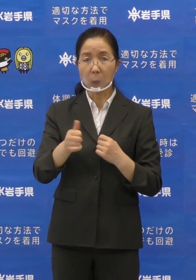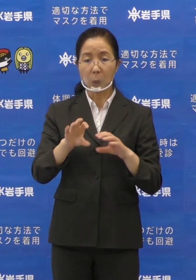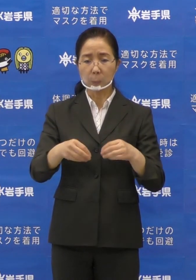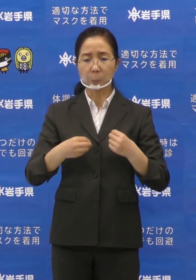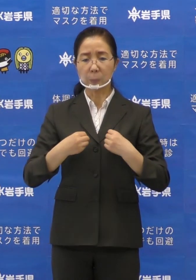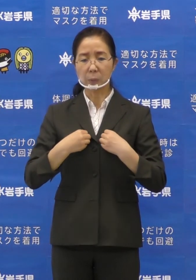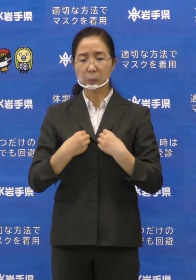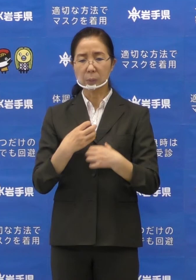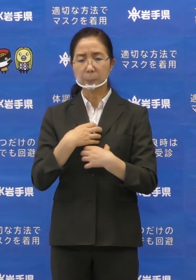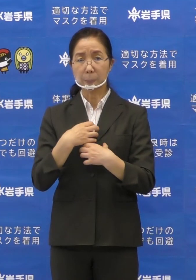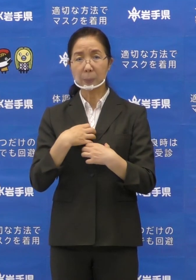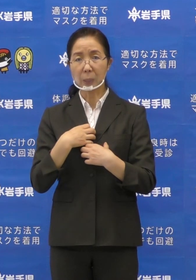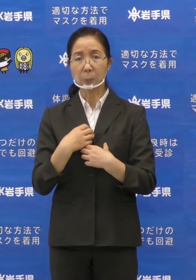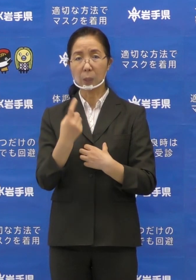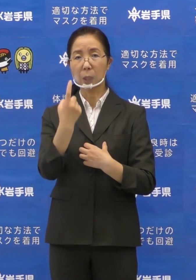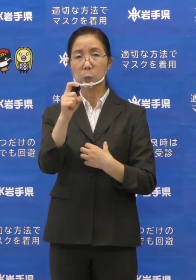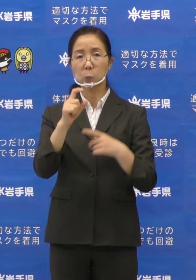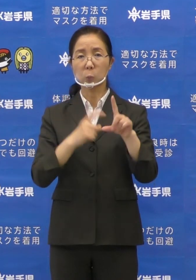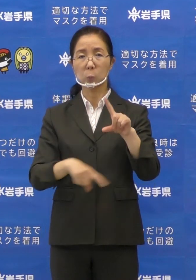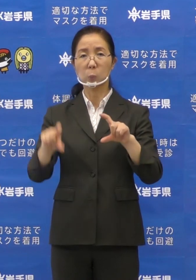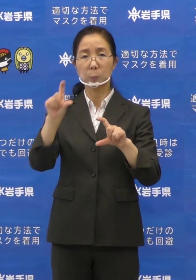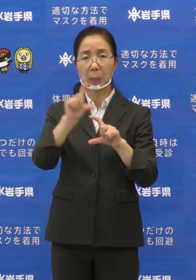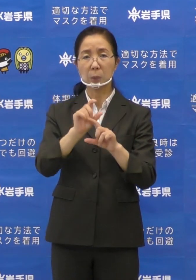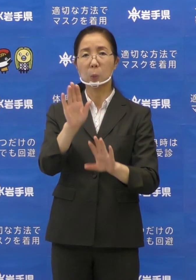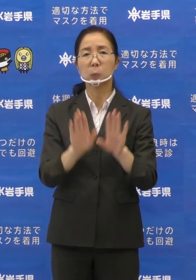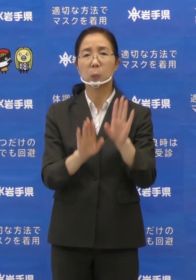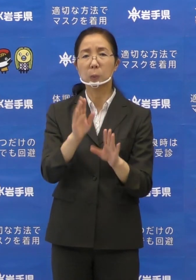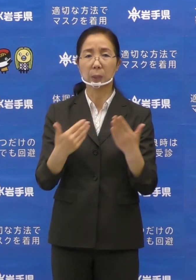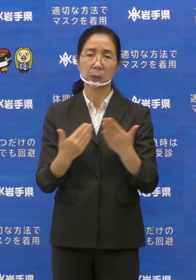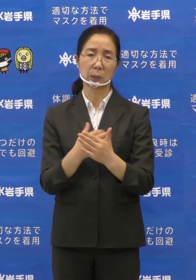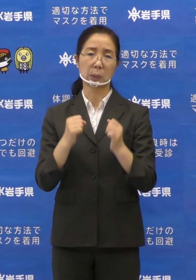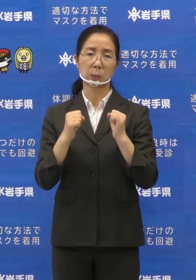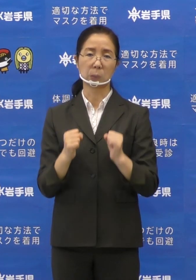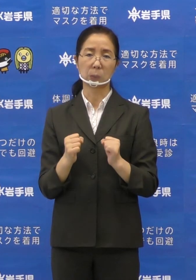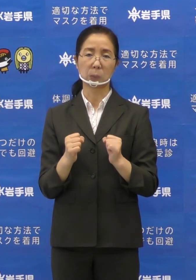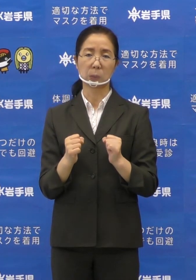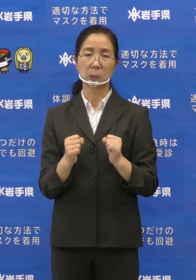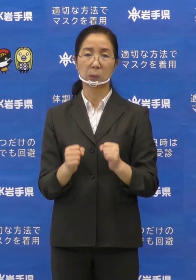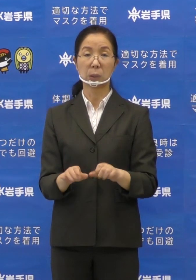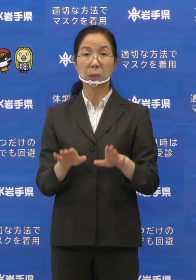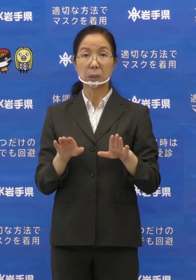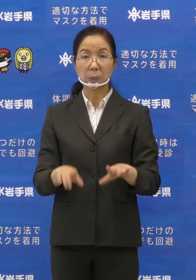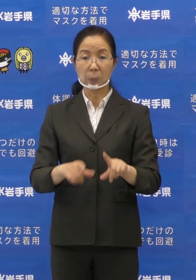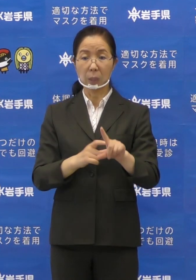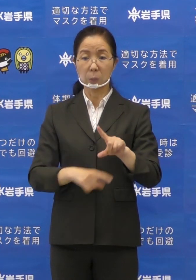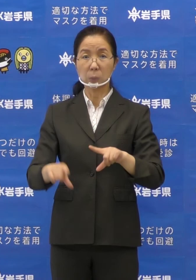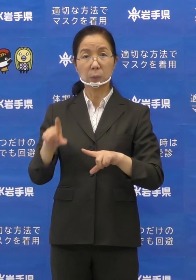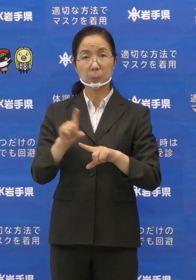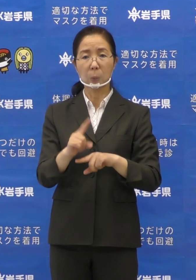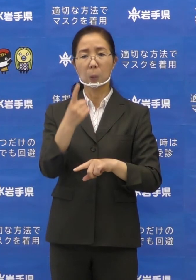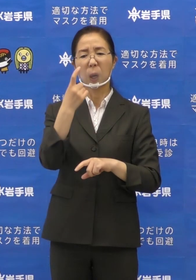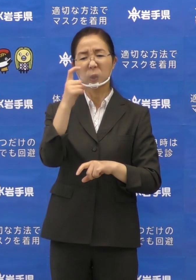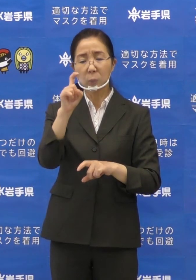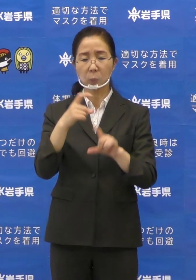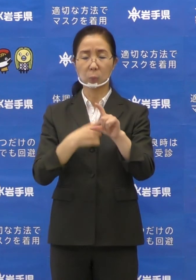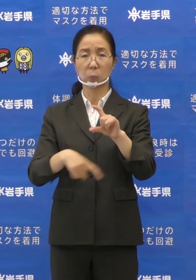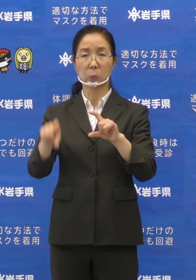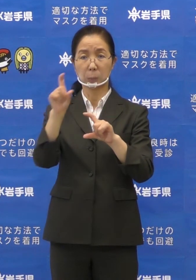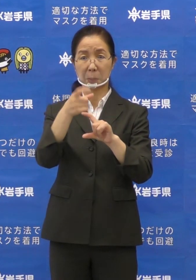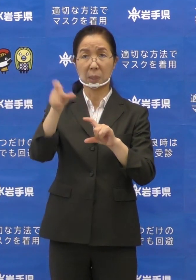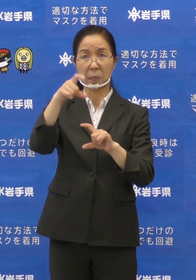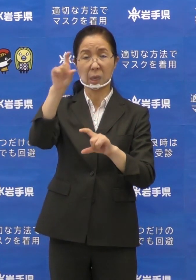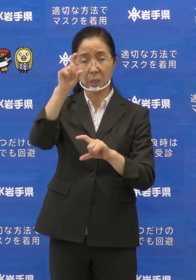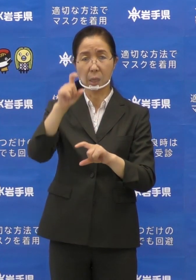っているんだということで、その点でいけばその10倍対策を強化しなければなら